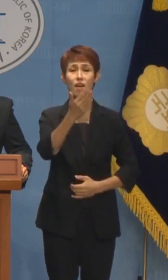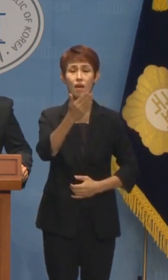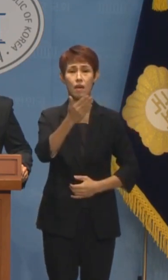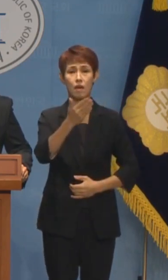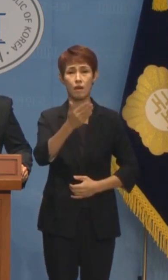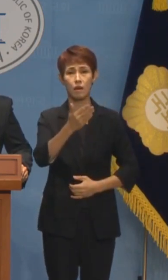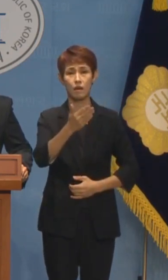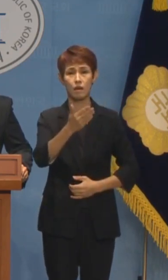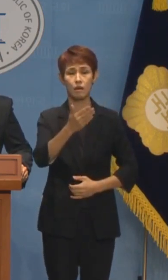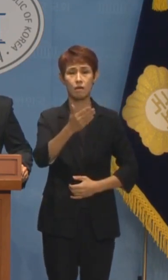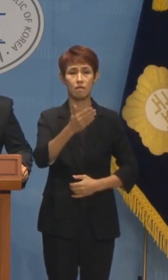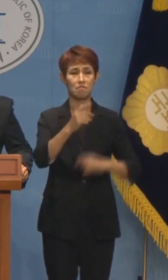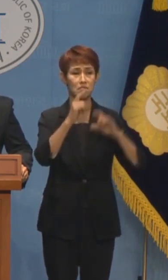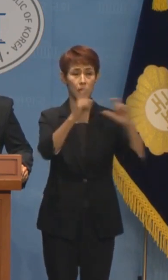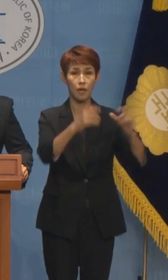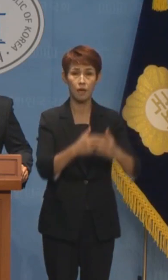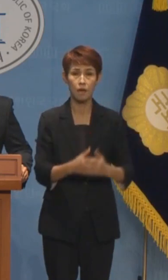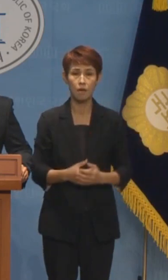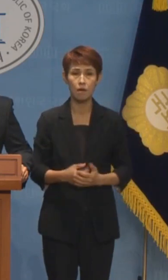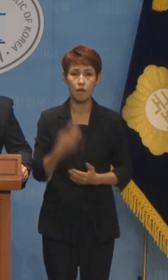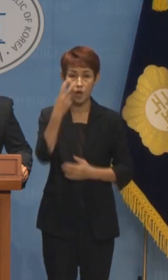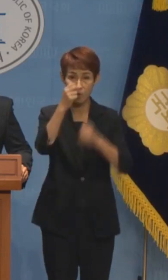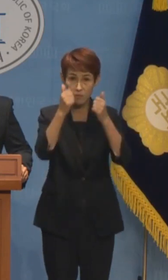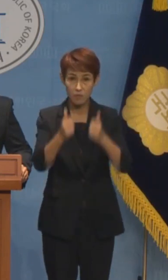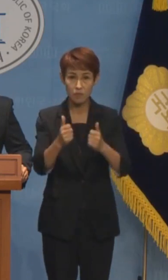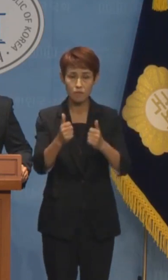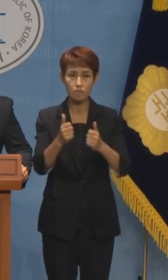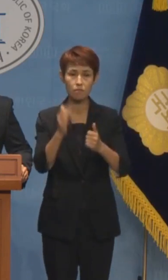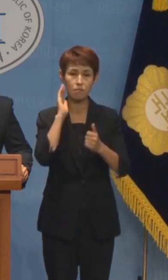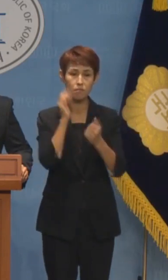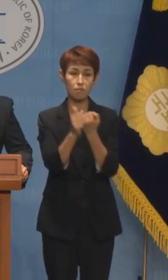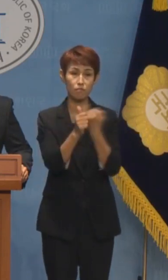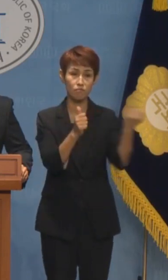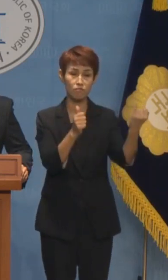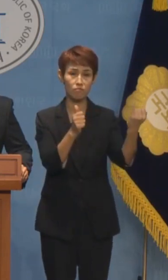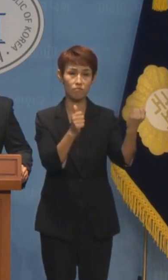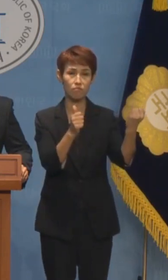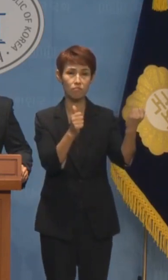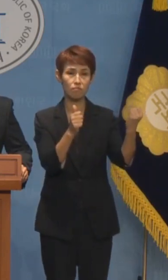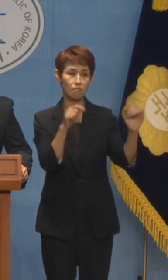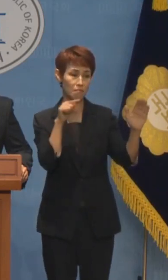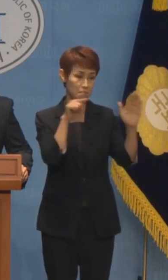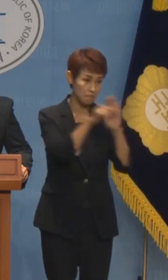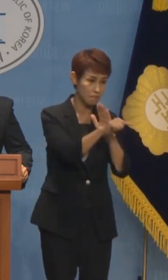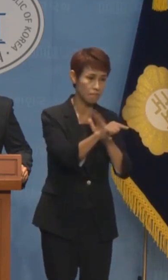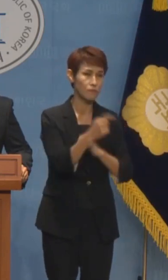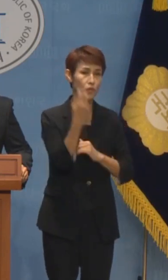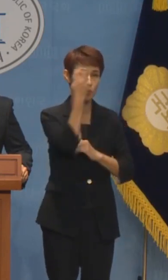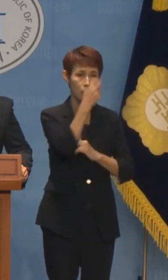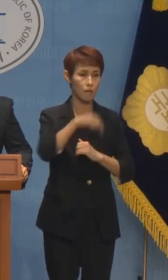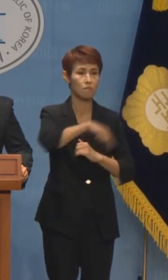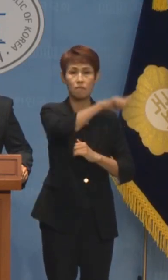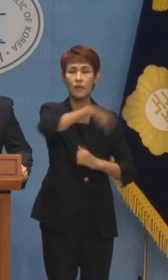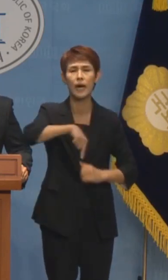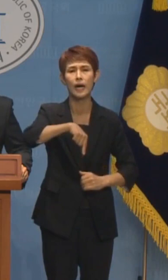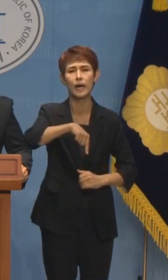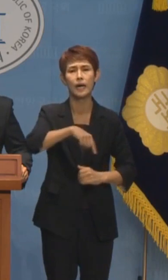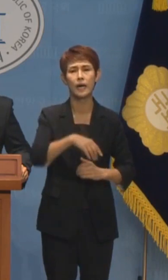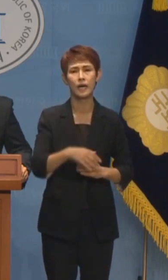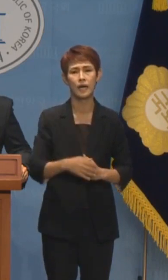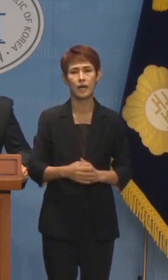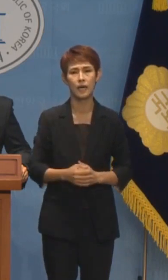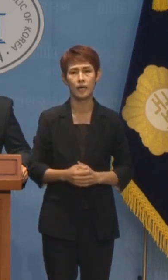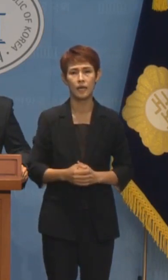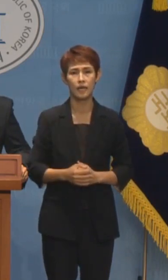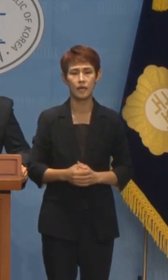내리고 검찰은 사상 초유로 출장 조사 서비스를 나가서 수사 아닌